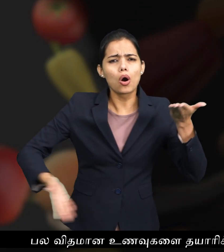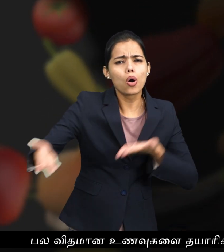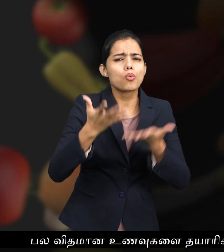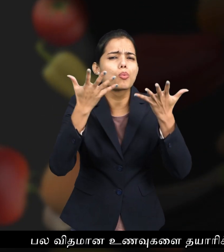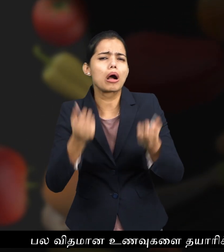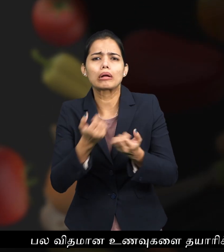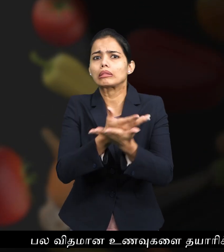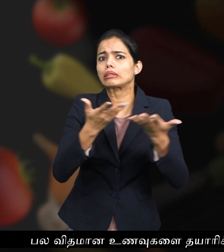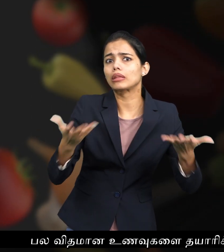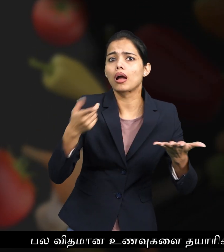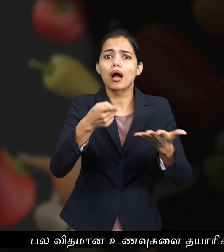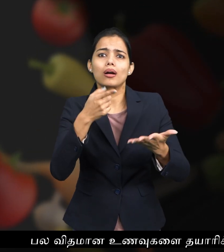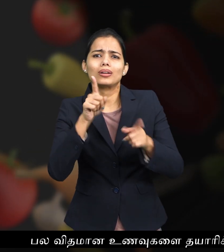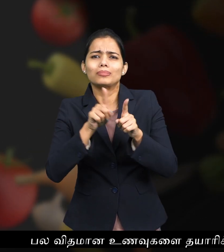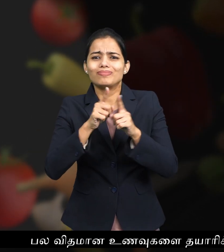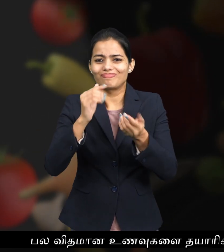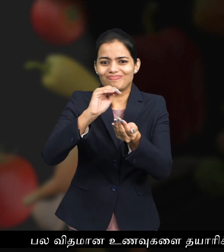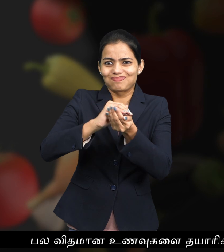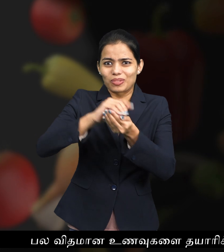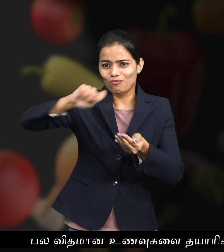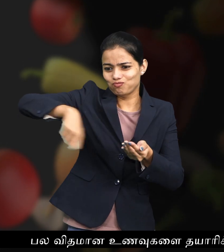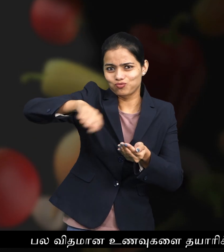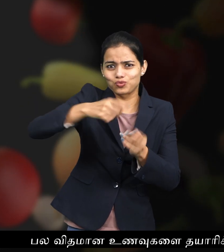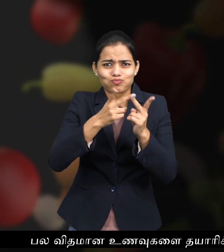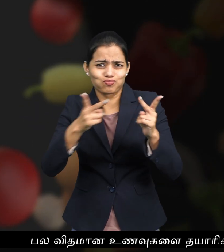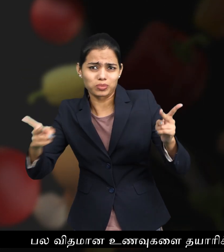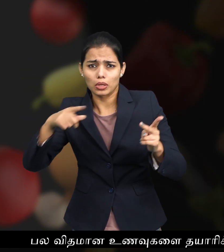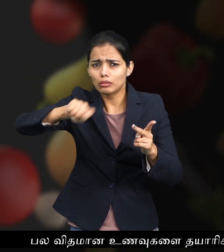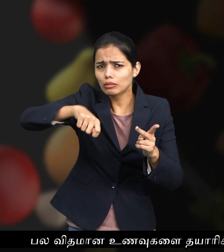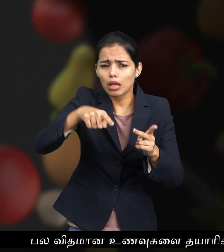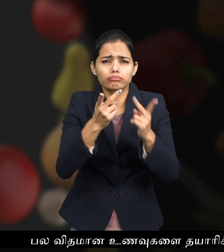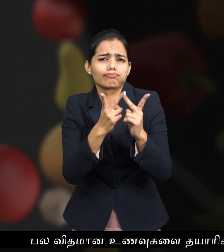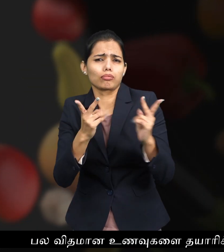பலவிதமான உணவுகளை தயாரிக்க நமக்கு பல மூலப்பொருட்கள் தேவை.